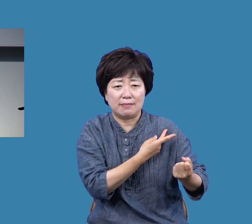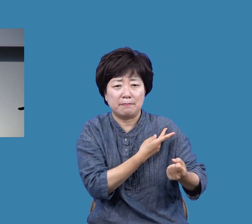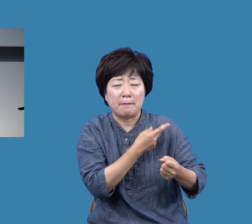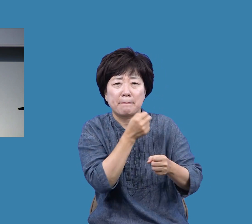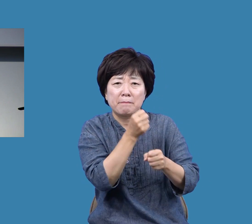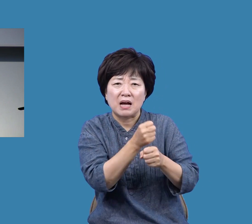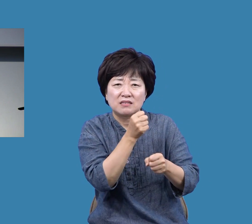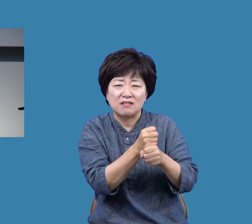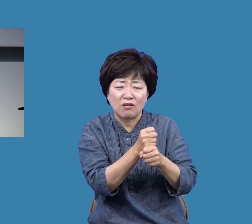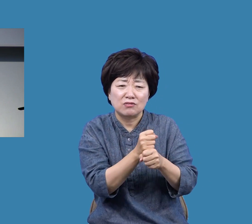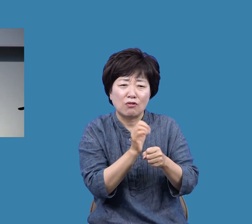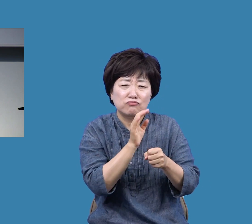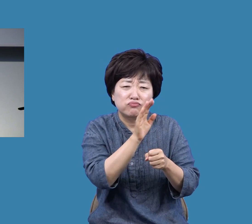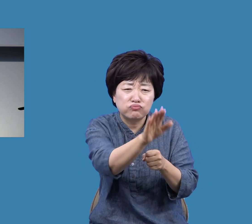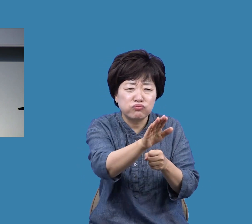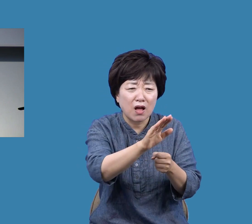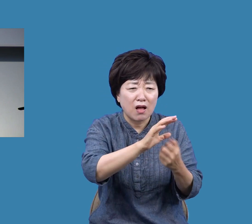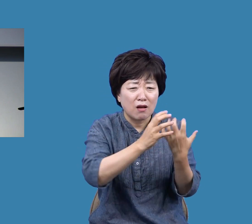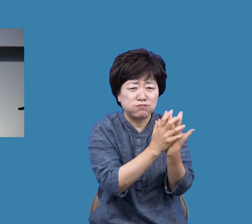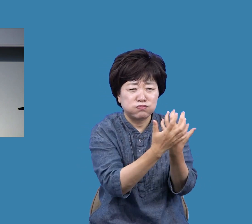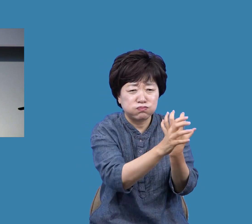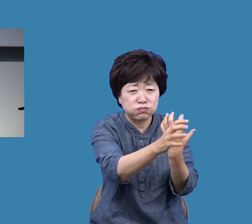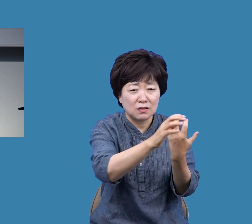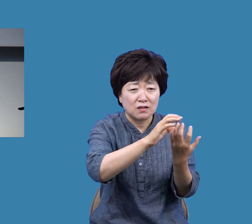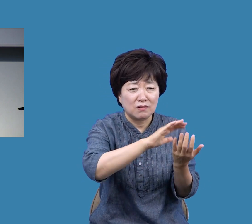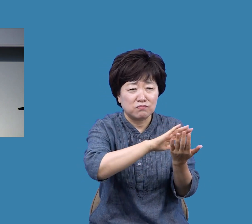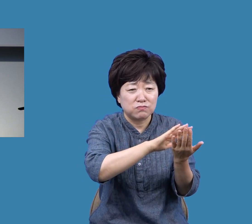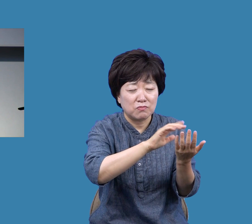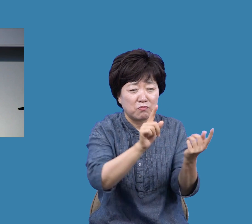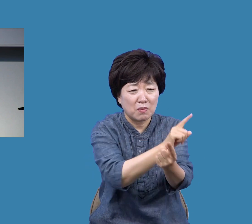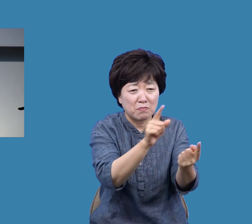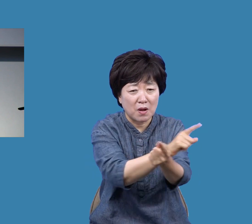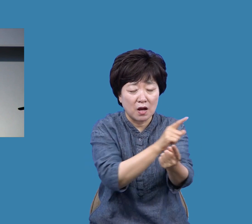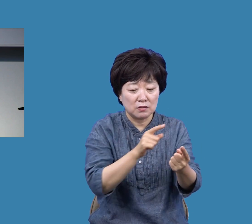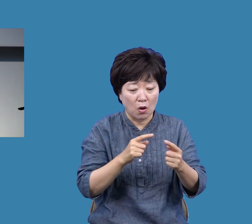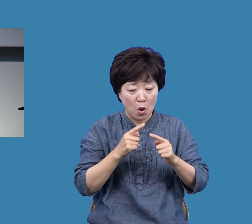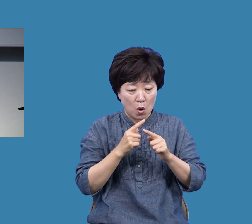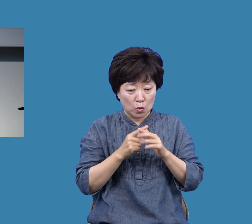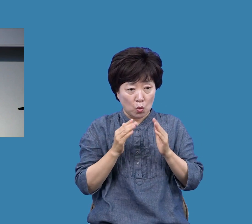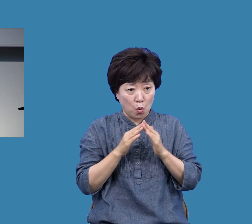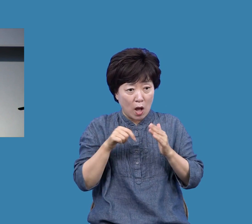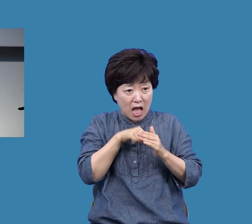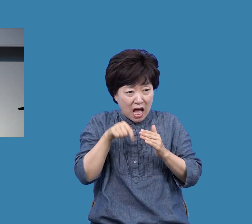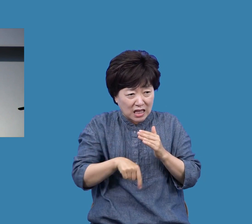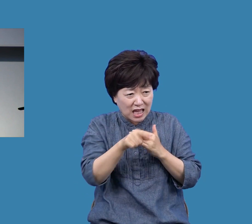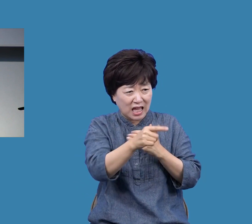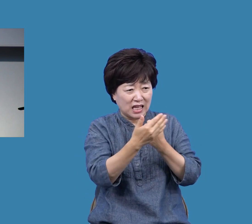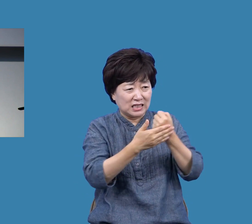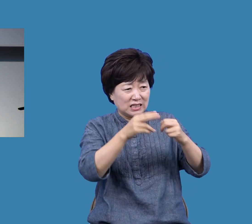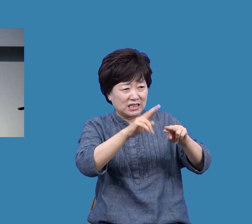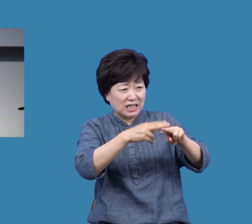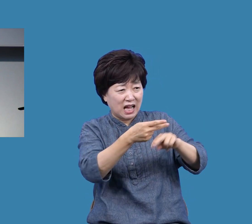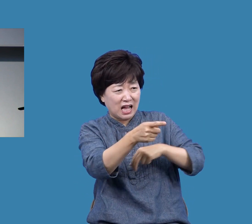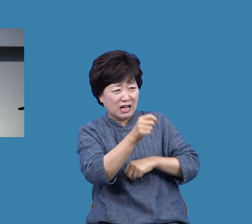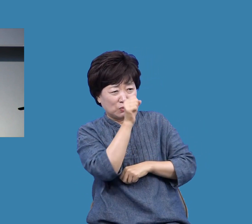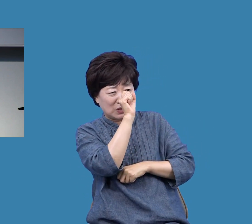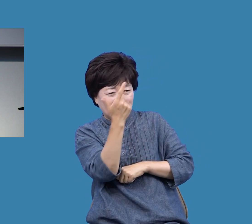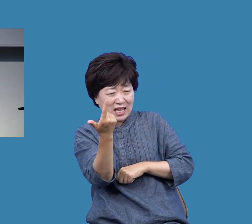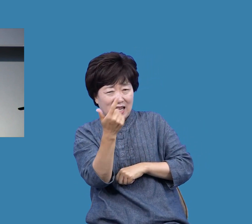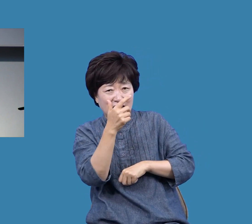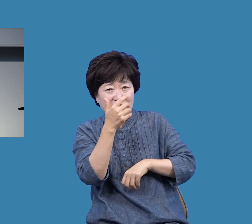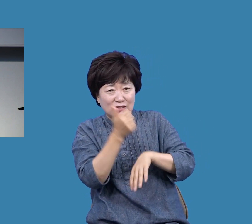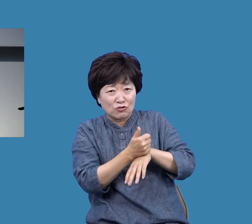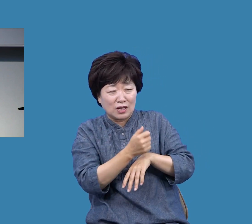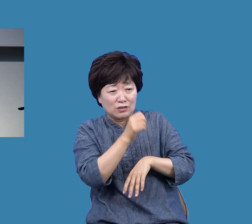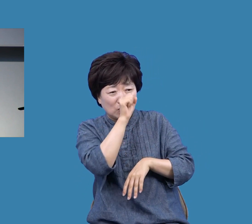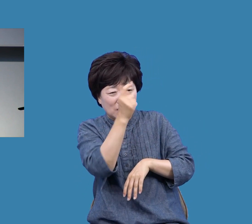그러면서 이제 사라져갑니다. 그래서 오히려 이제 교회 안에 은사에 대한 부정적인 인식들을 많이 이제 심어놓게 되죠. 왜 이런 결과가 나왔을까요?